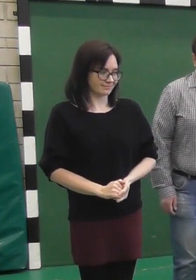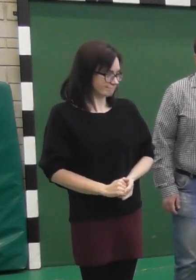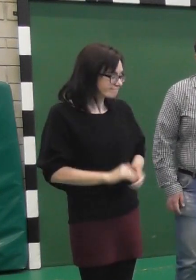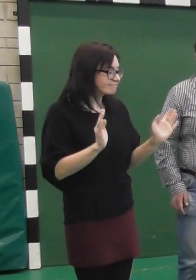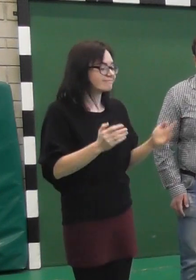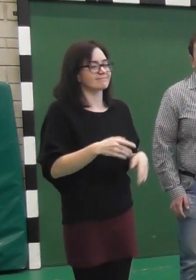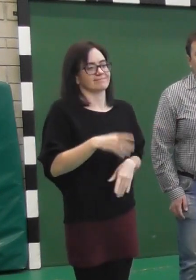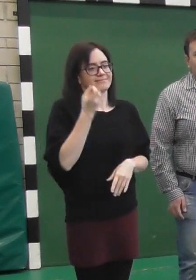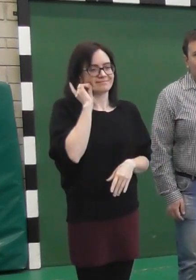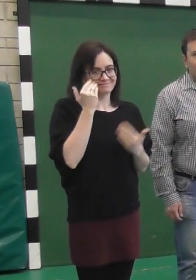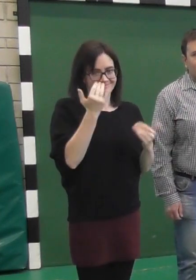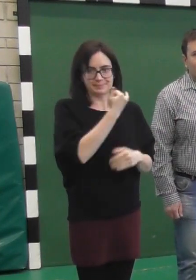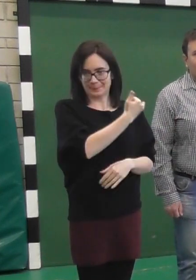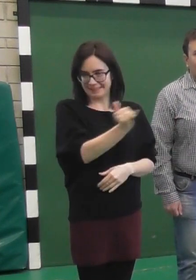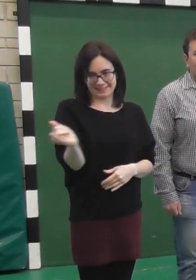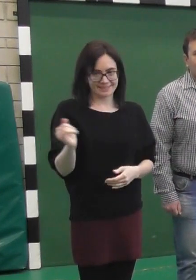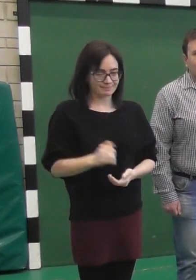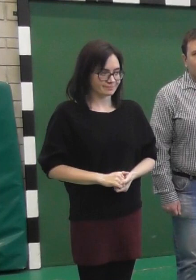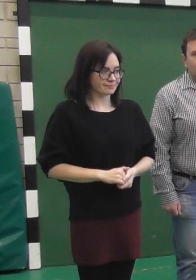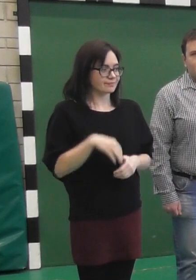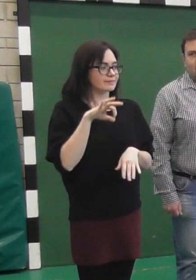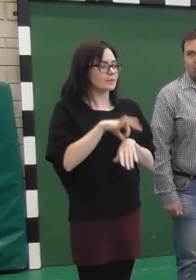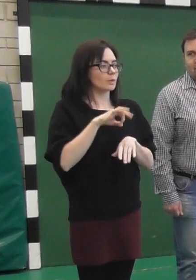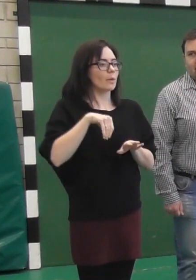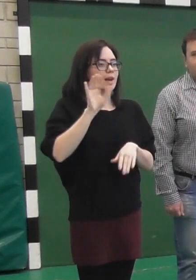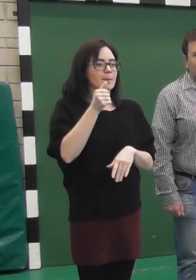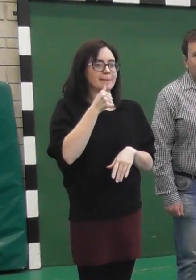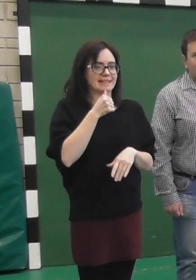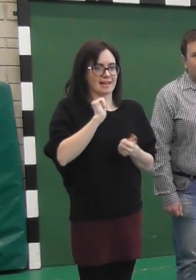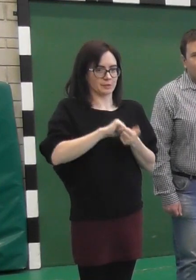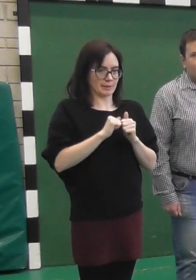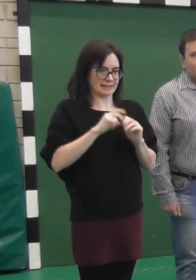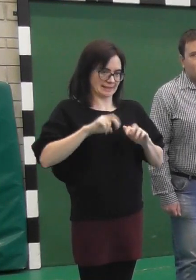Szeretettel köszöntök én is mindenkit. Dr. Nagy Péter történész vagyok.